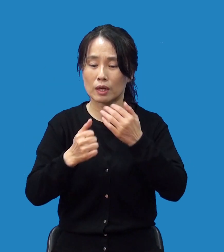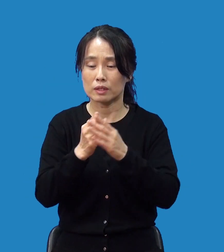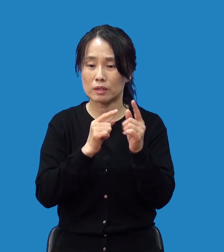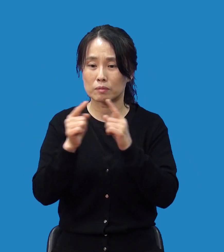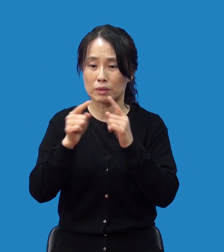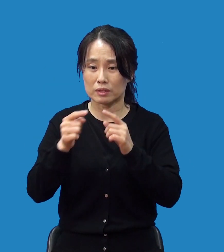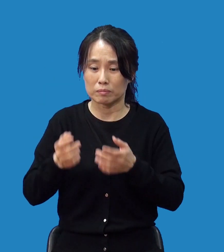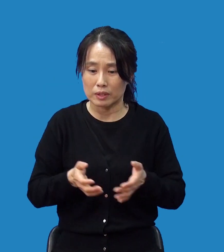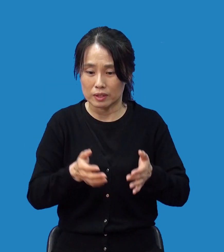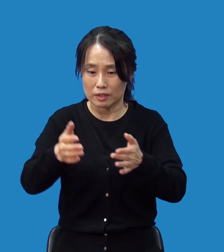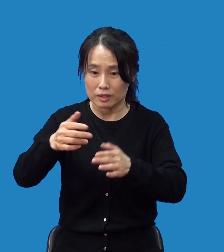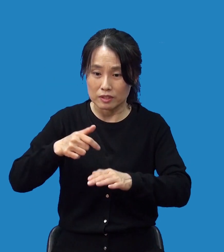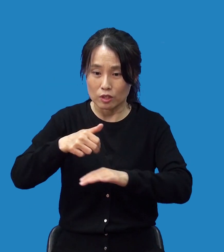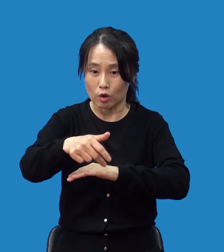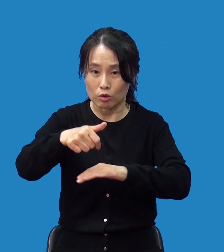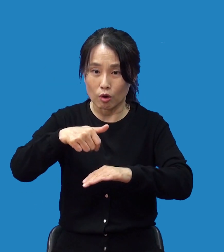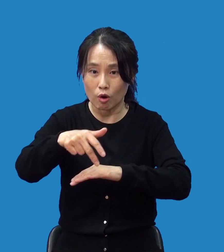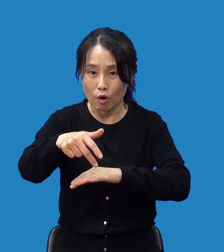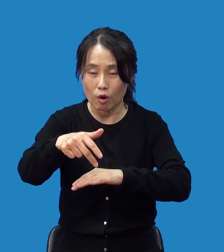않습니다.